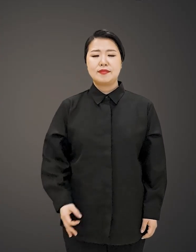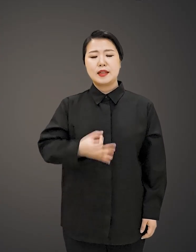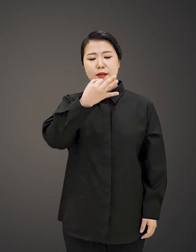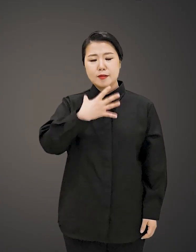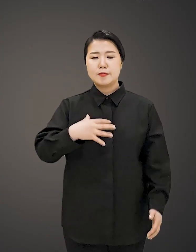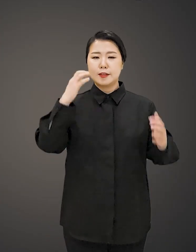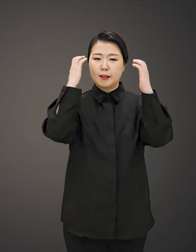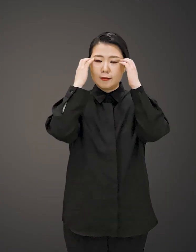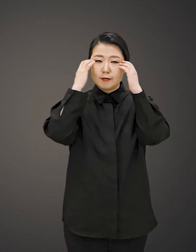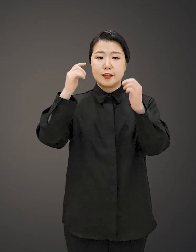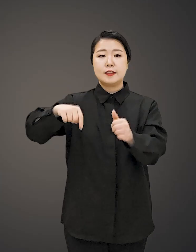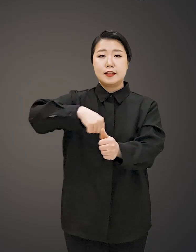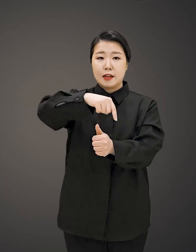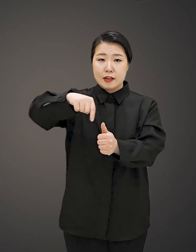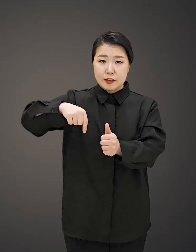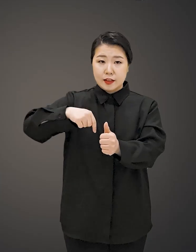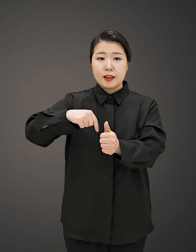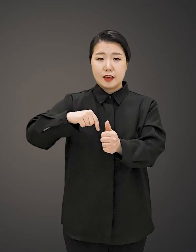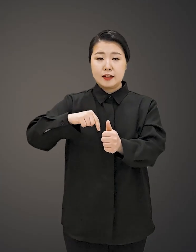고단한 현실 위에서도